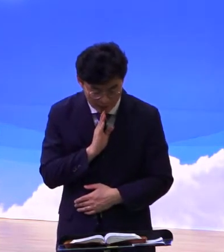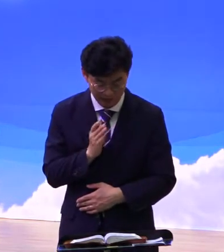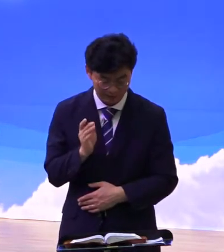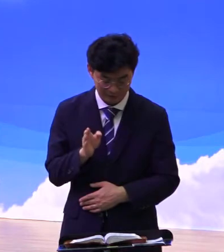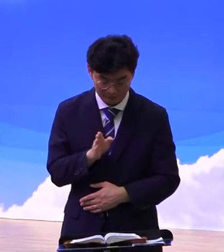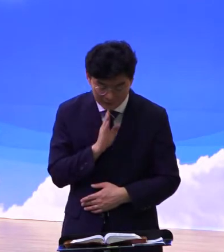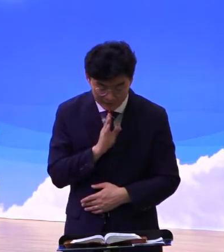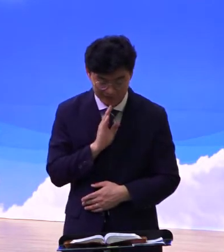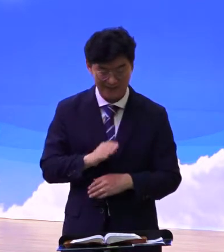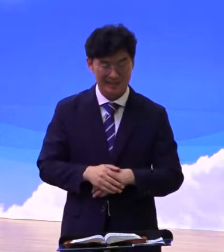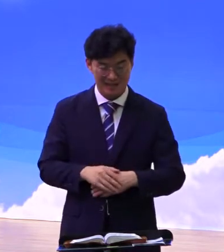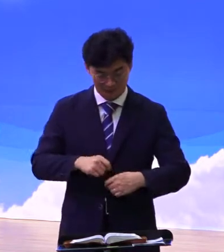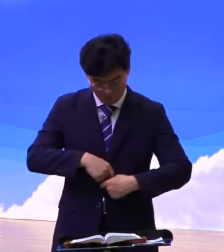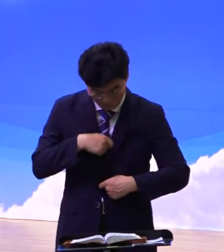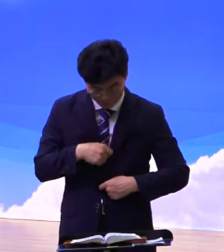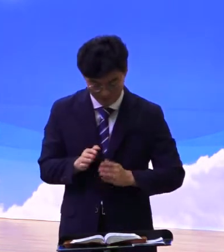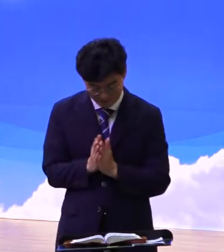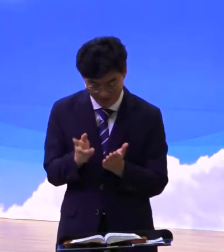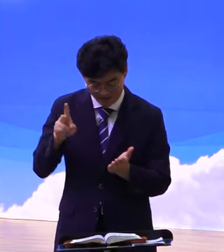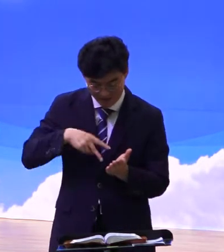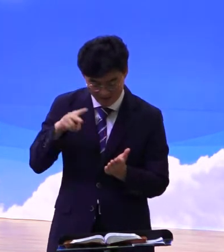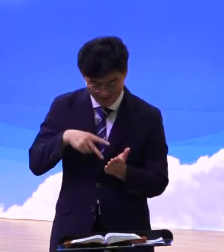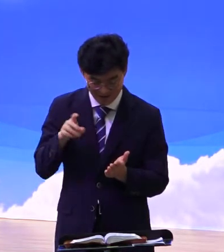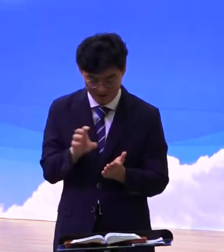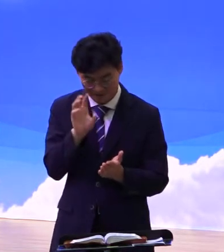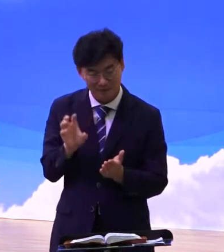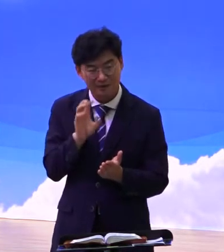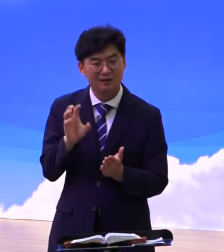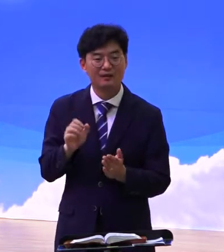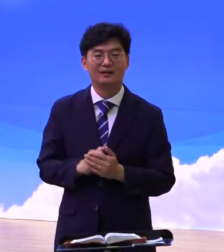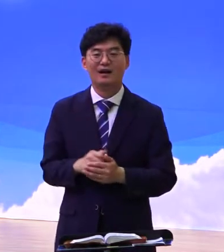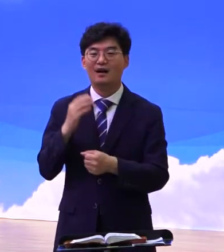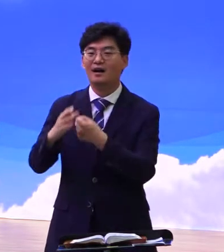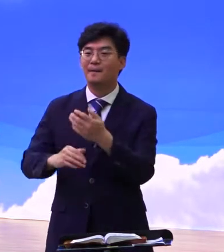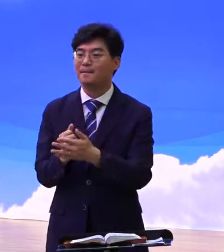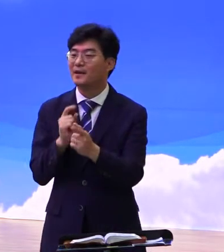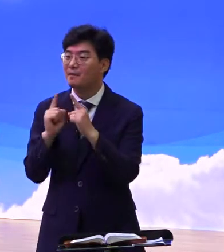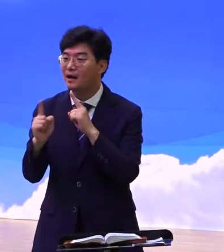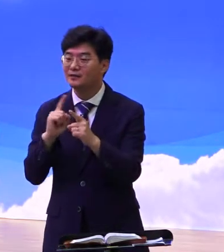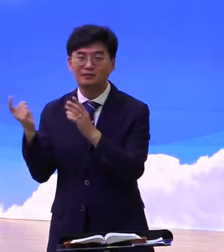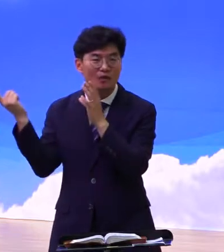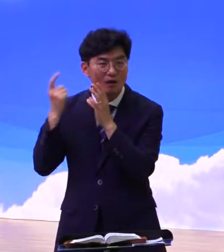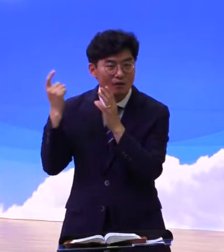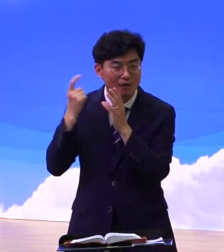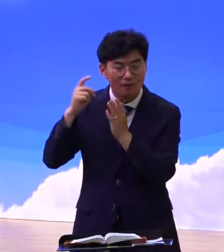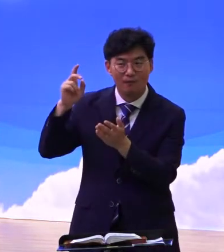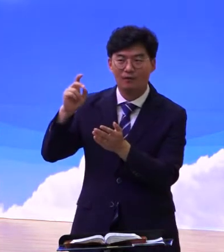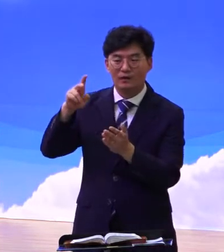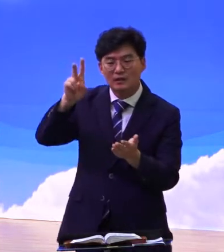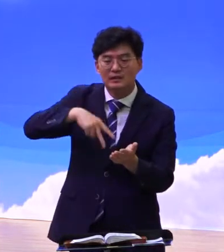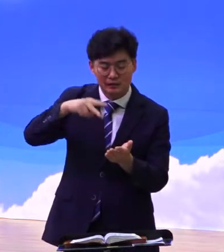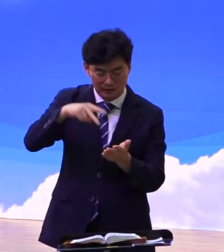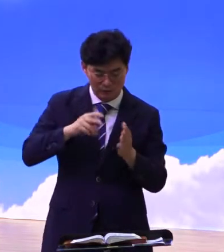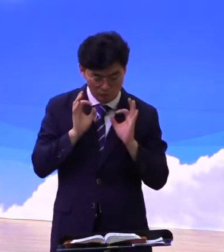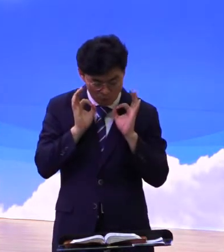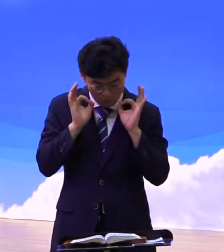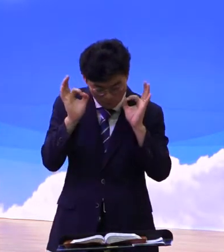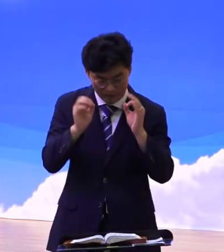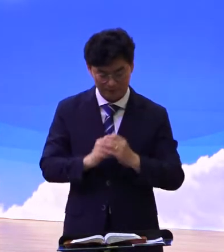성경을 탐구했다 하는 것이죠. 베레아에 있는 사람들은